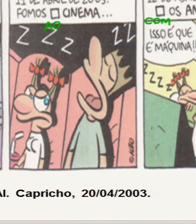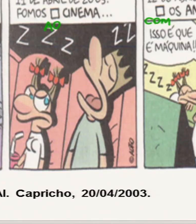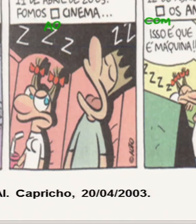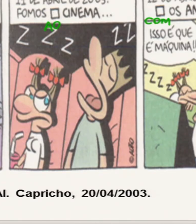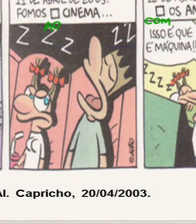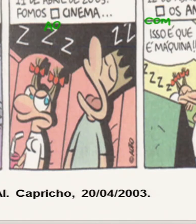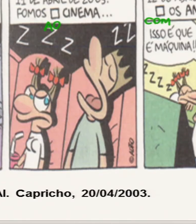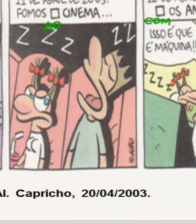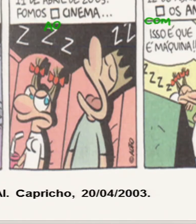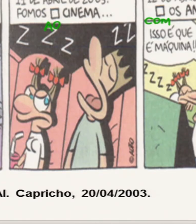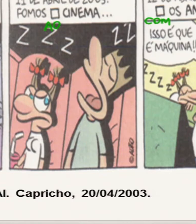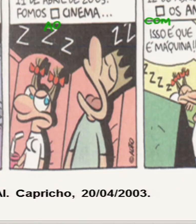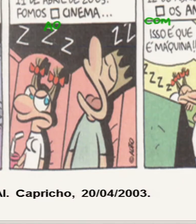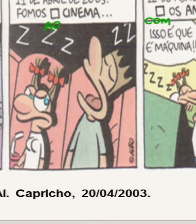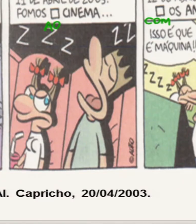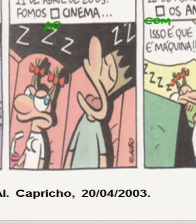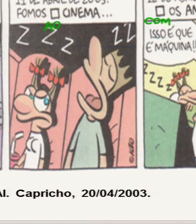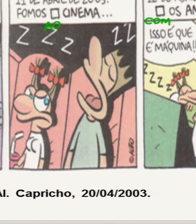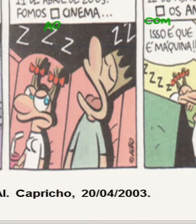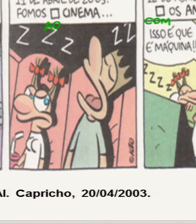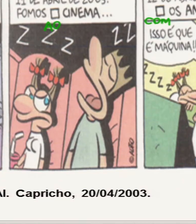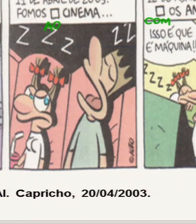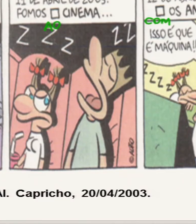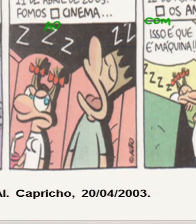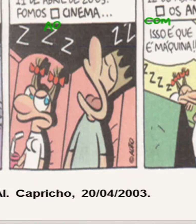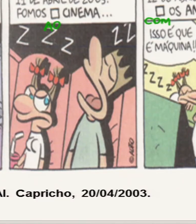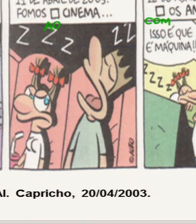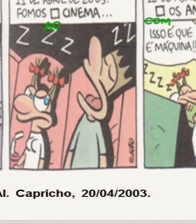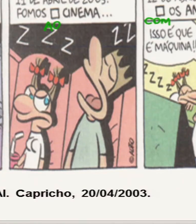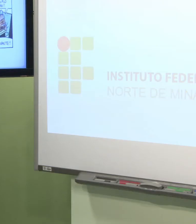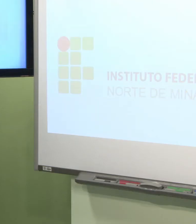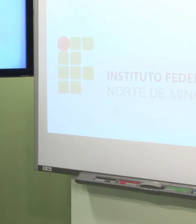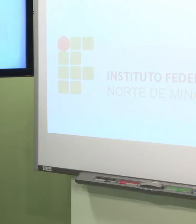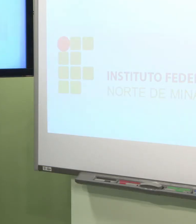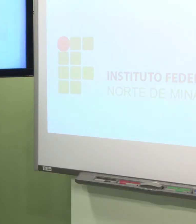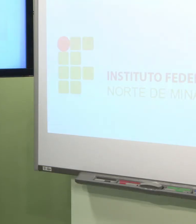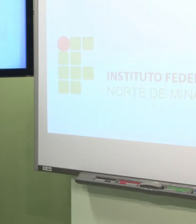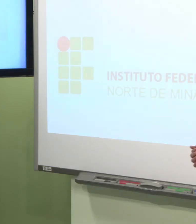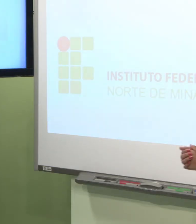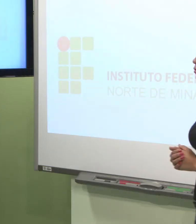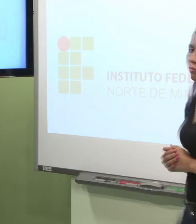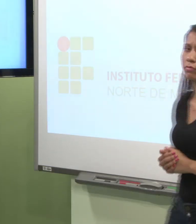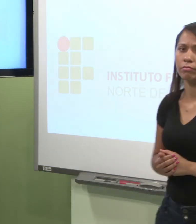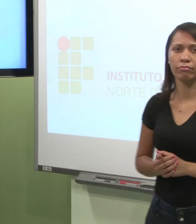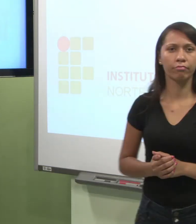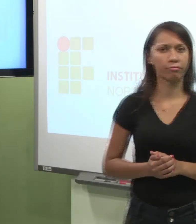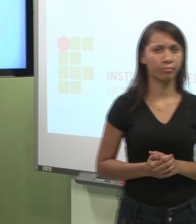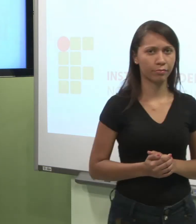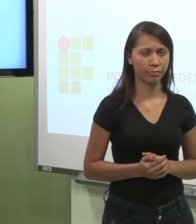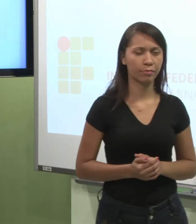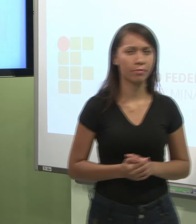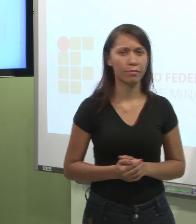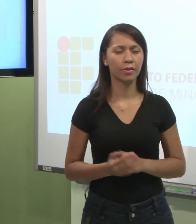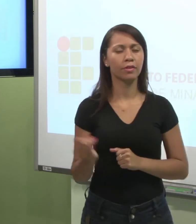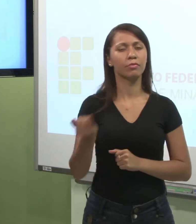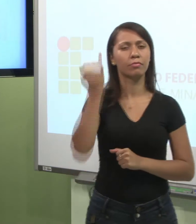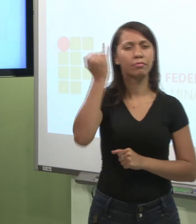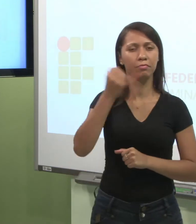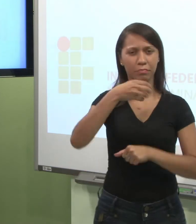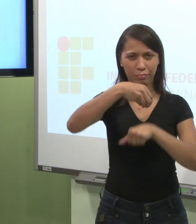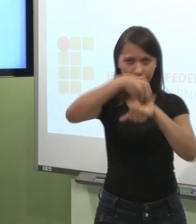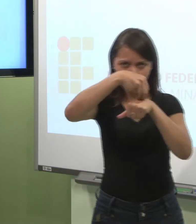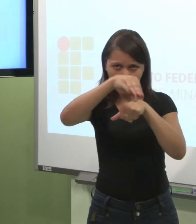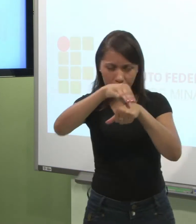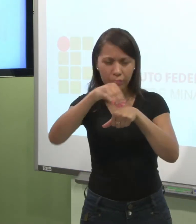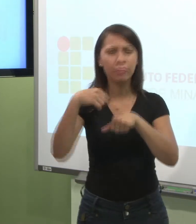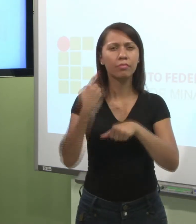6 cilindros, freio ABS, duplo airbag, alucinante. Um ponto importante a destacar é o uso coloquial